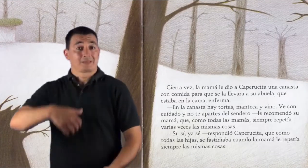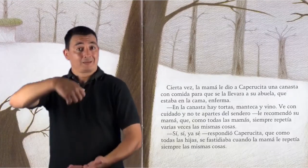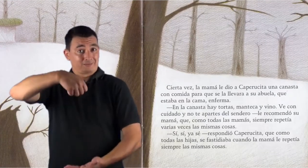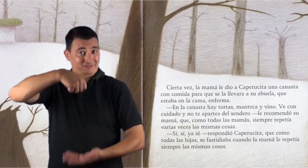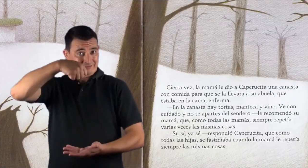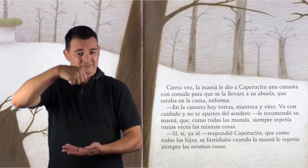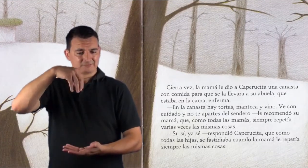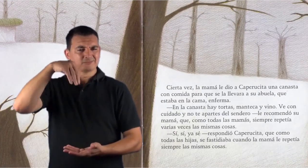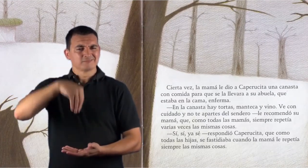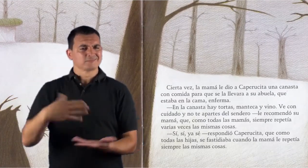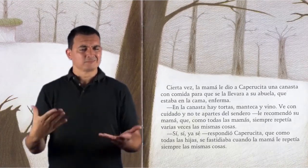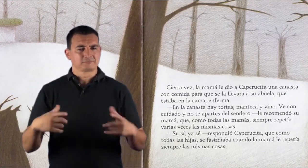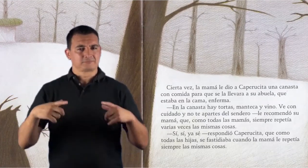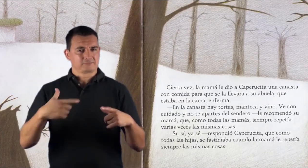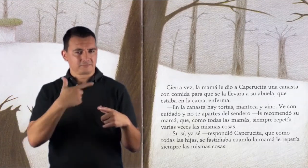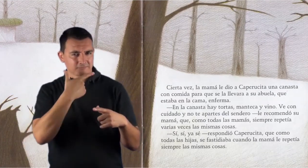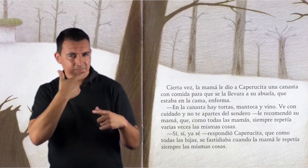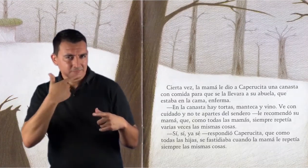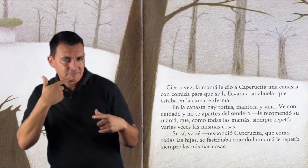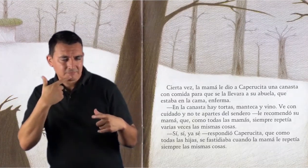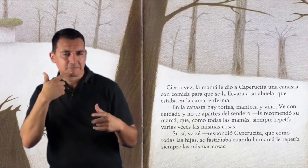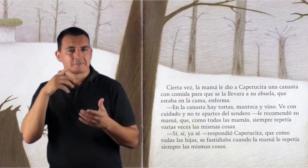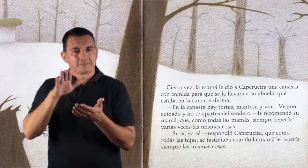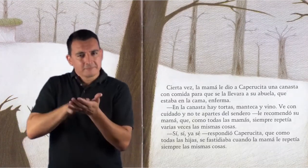En la canasta hay tortas, manteca y vino.